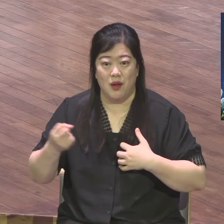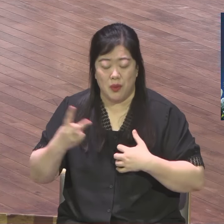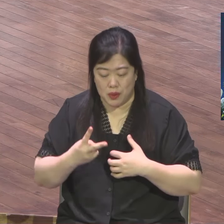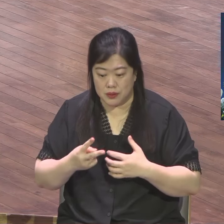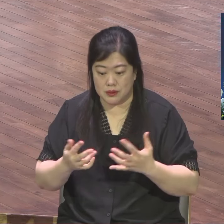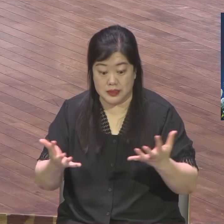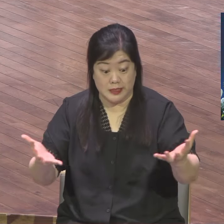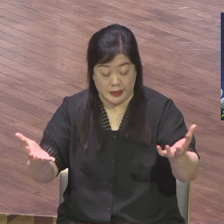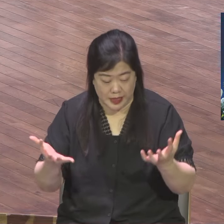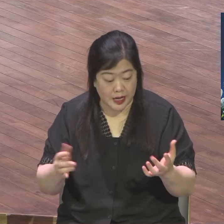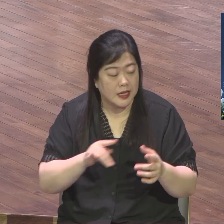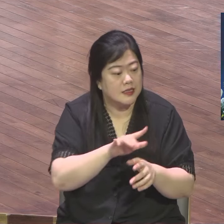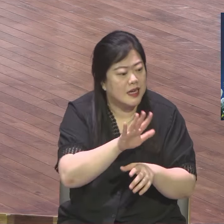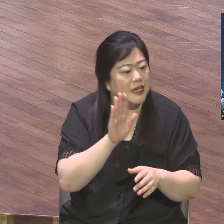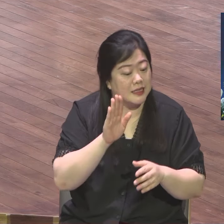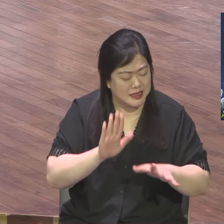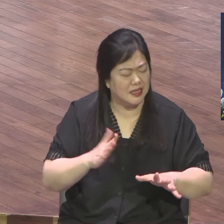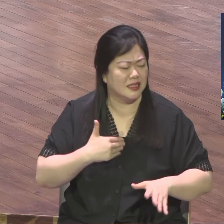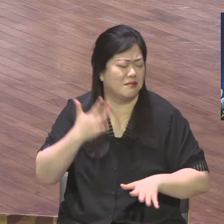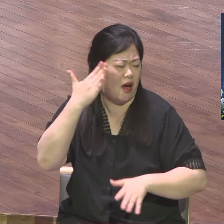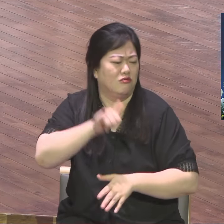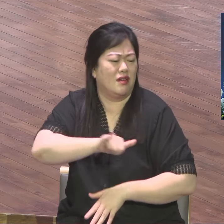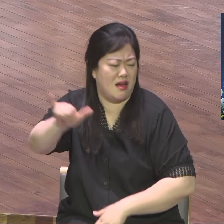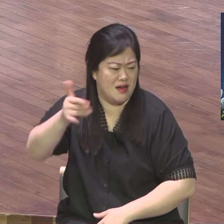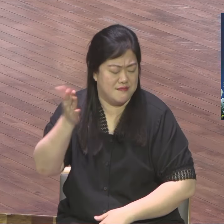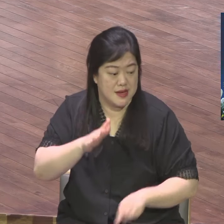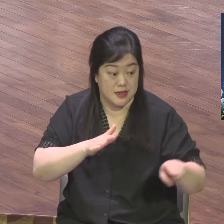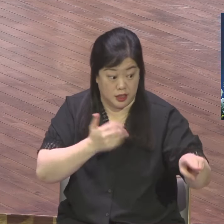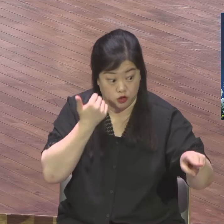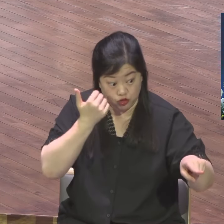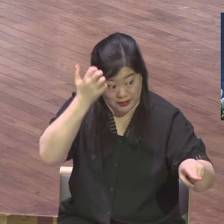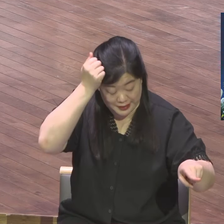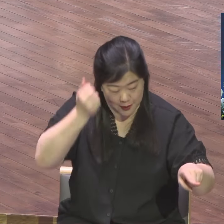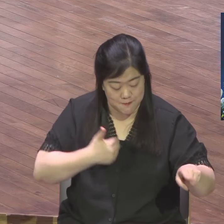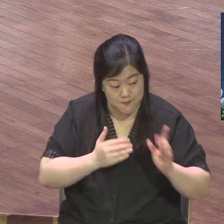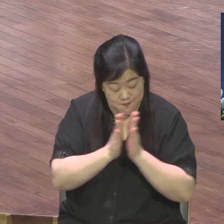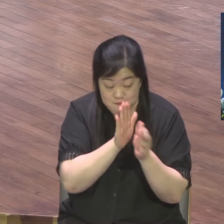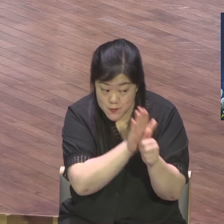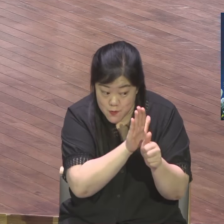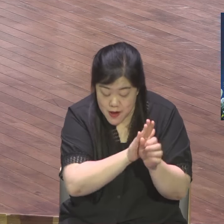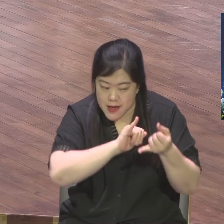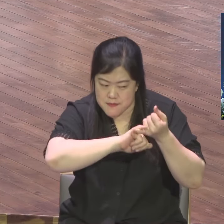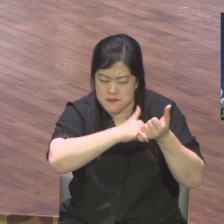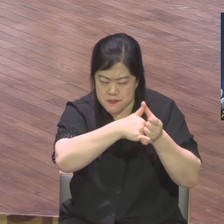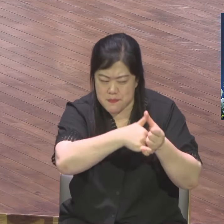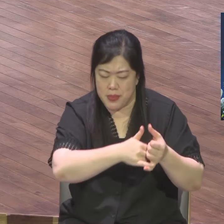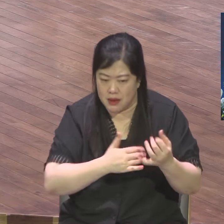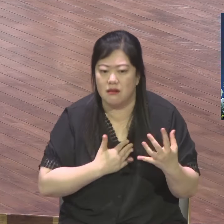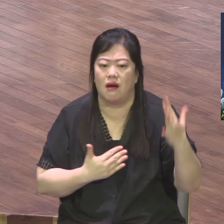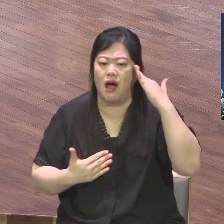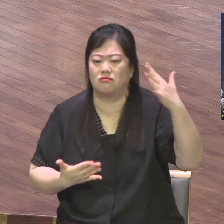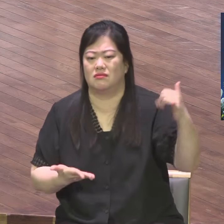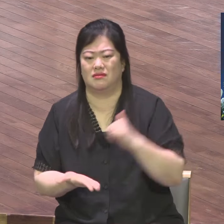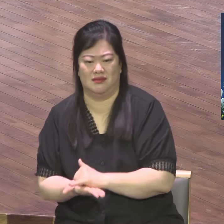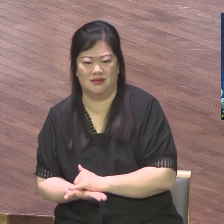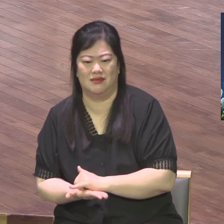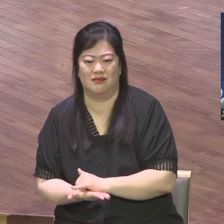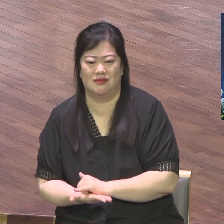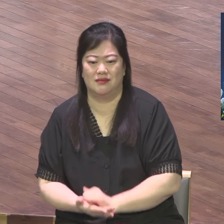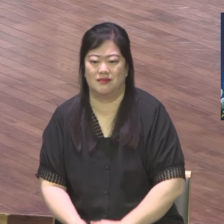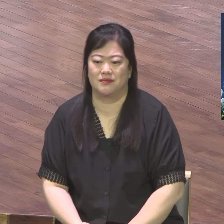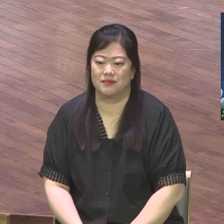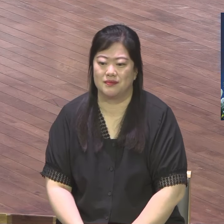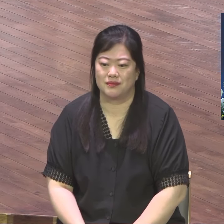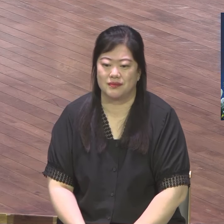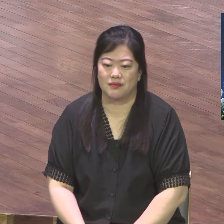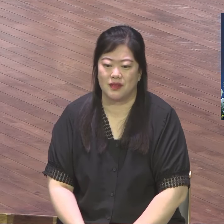기도하고 제가 그렇게 만나고 왔는데 참 너무 귀한 분들이다. 정말 복음 사랑하고 영혼